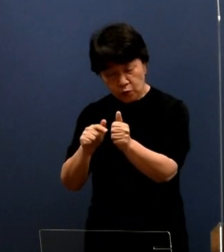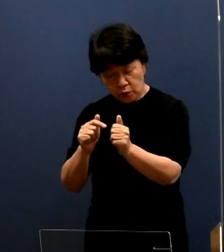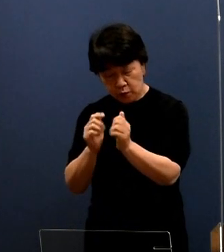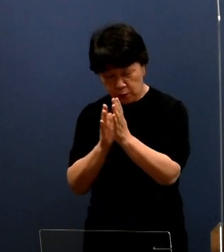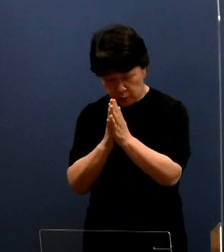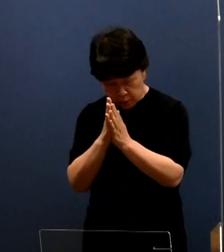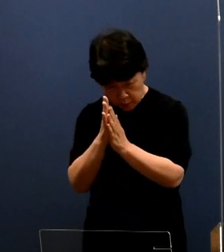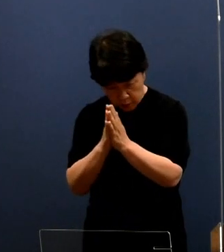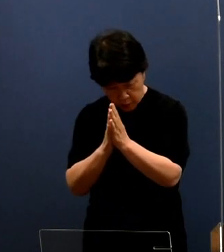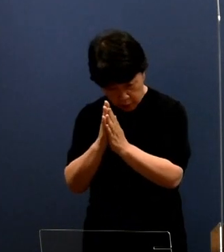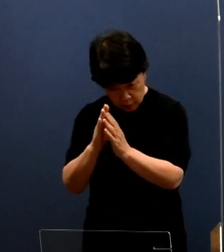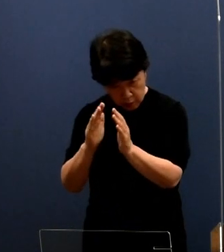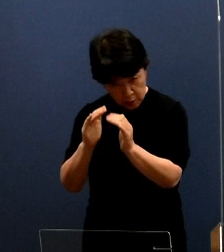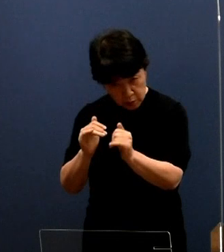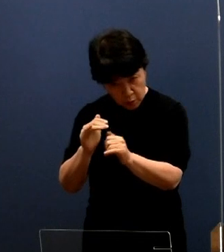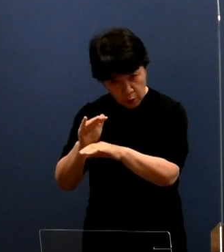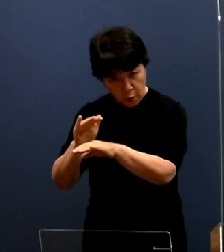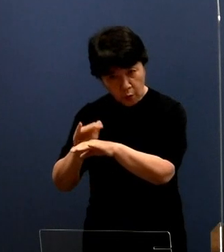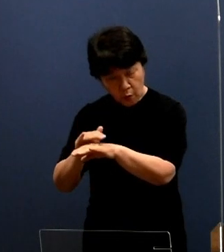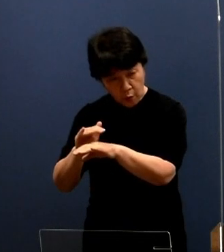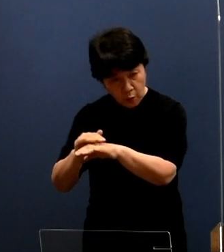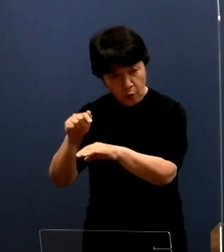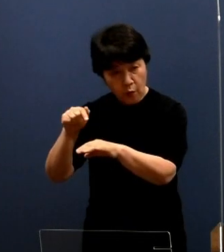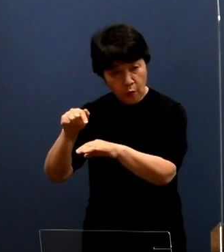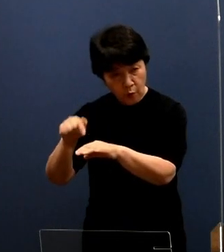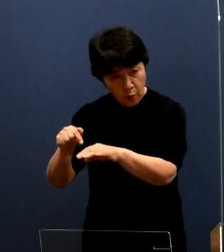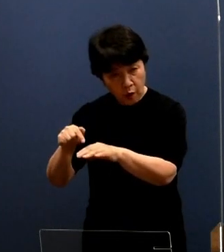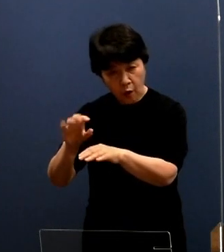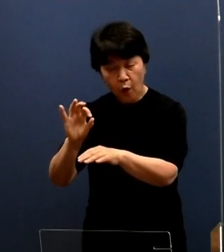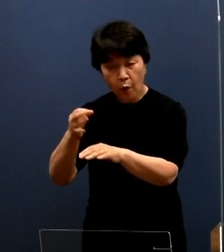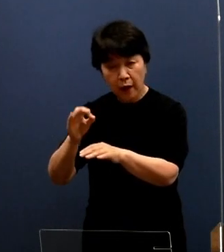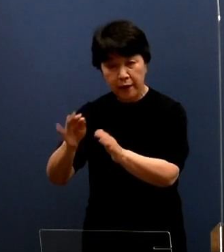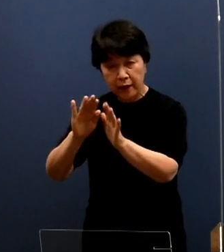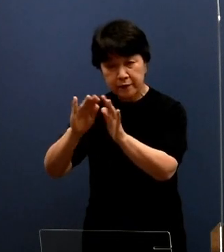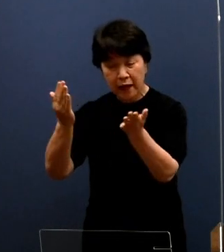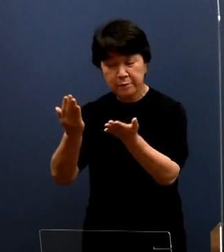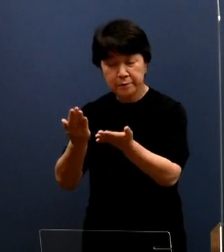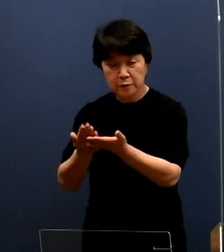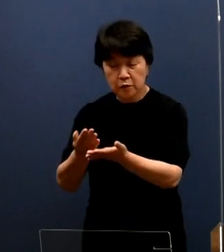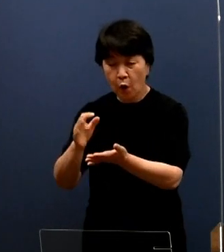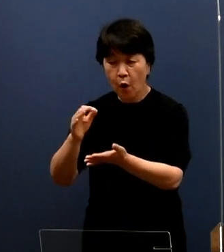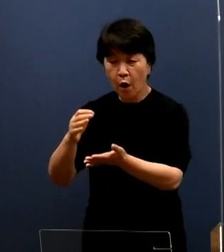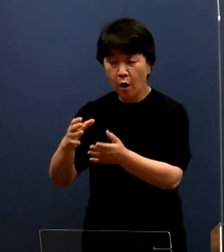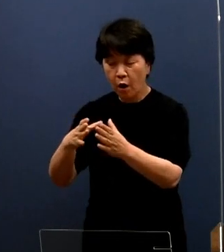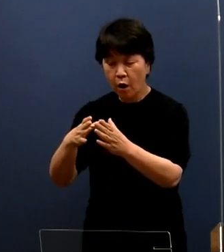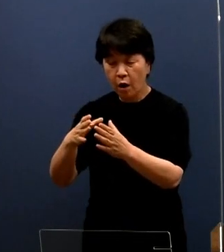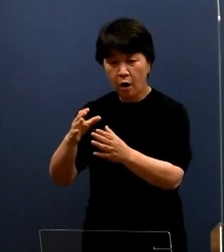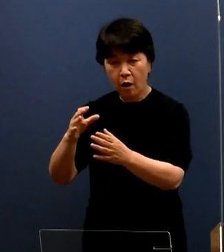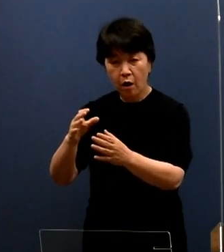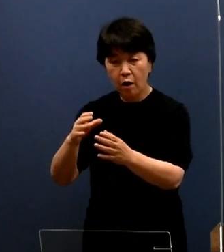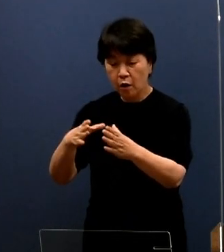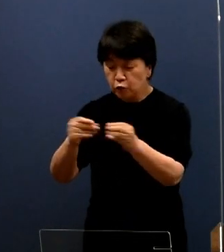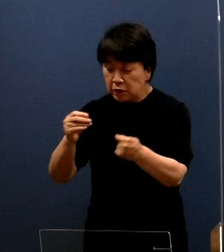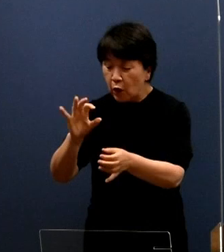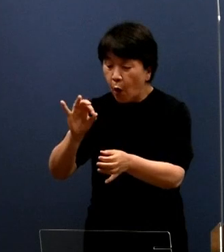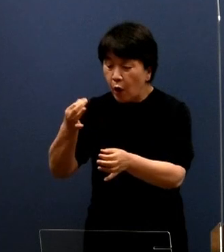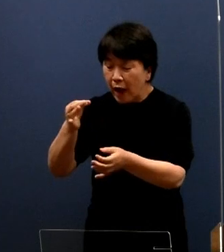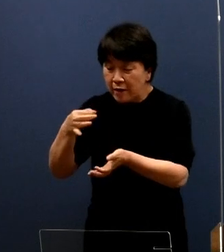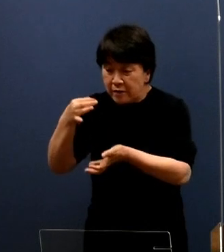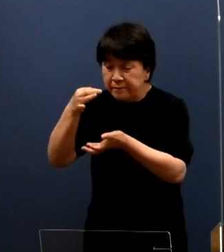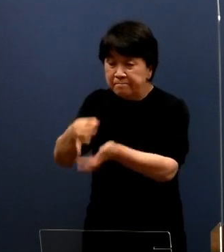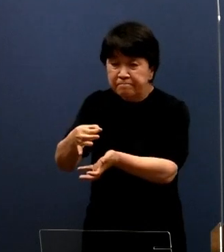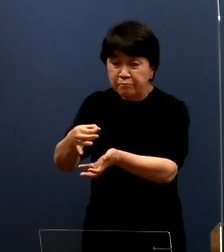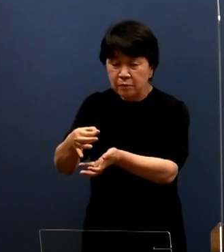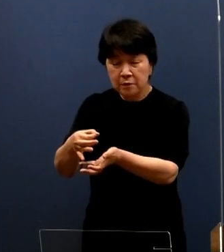内閣葬を、全額国費でやるというふうに決められたっていうことが、なんか実態からす